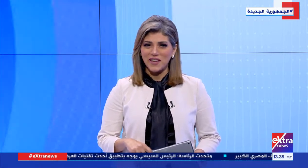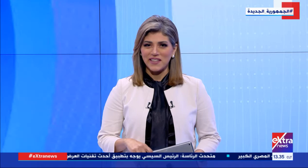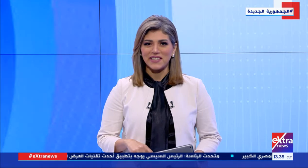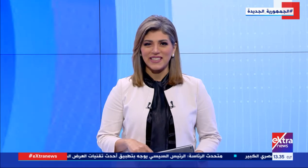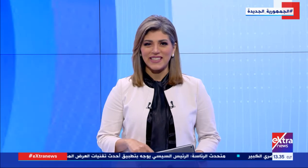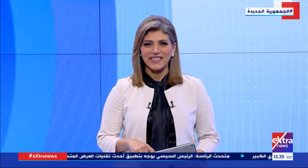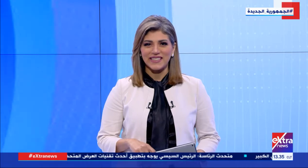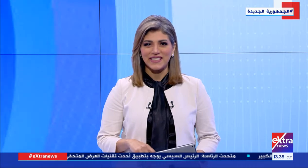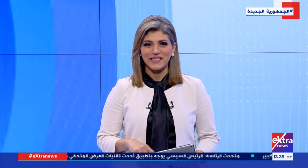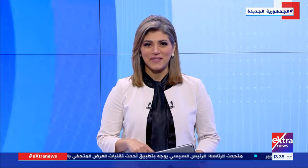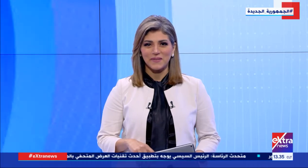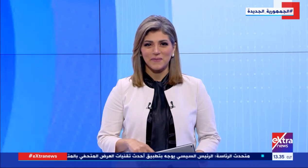هذا التقرير.